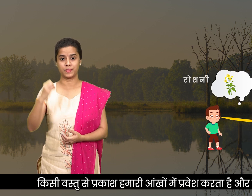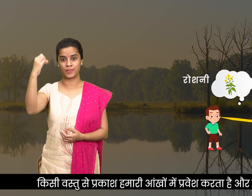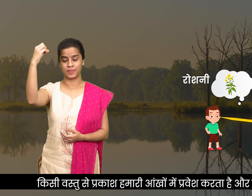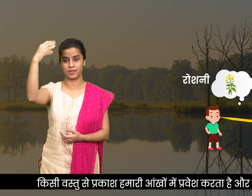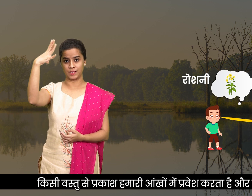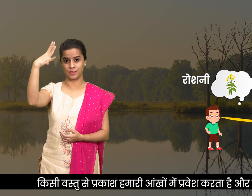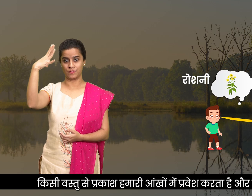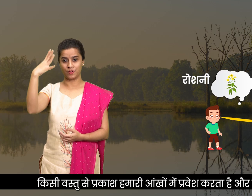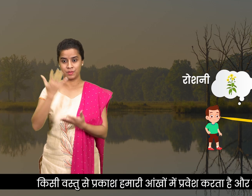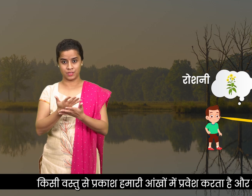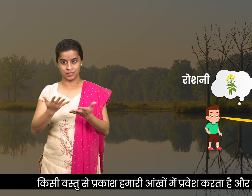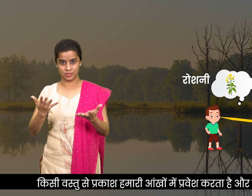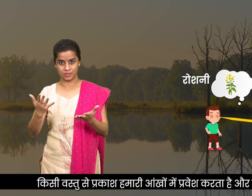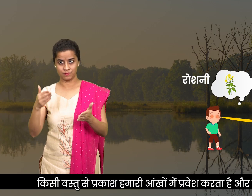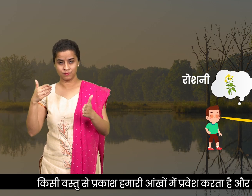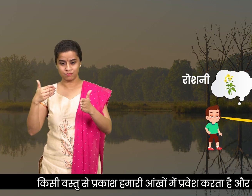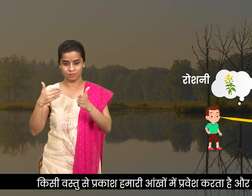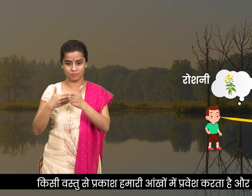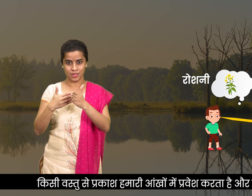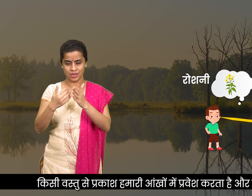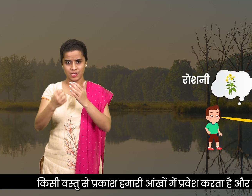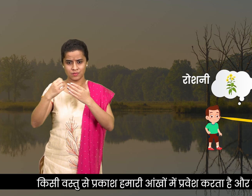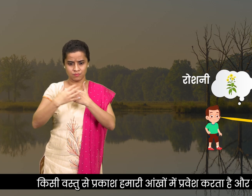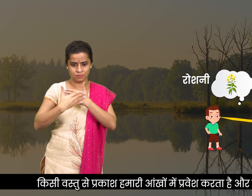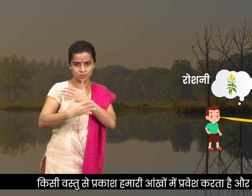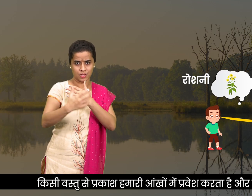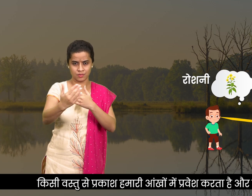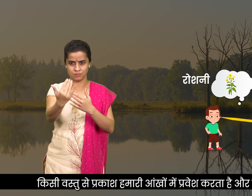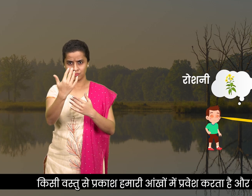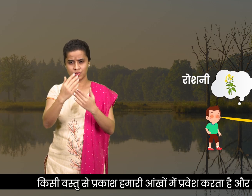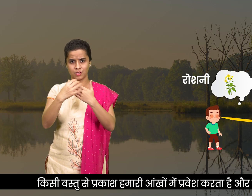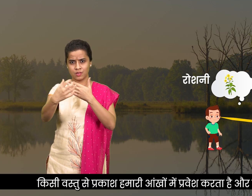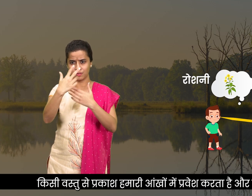से प्रकाश हमारी आँखों में प्रवेश करता है